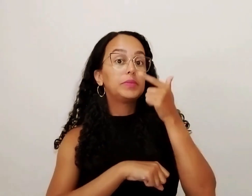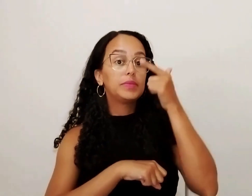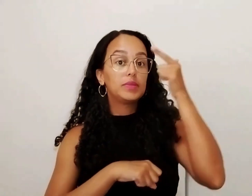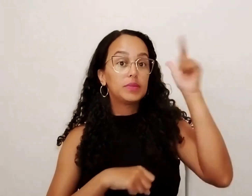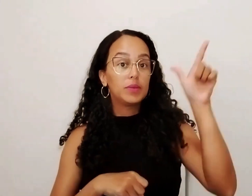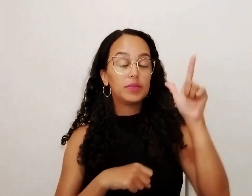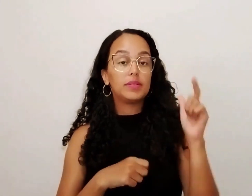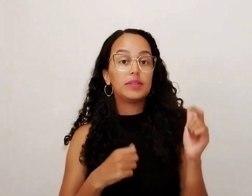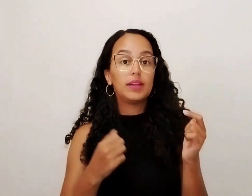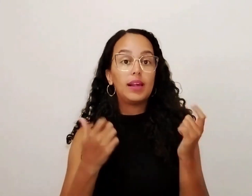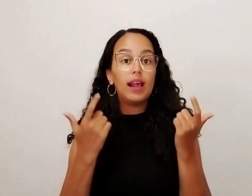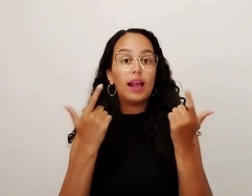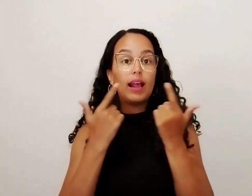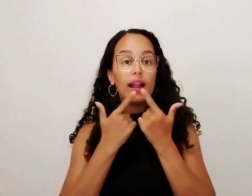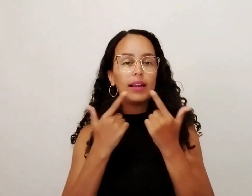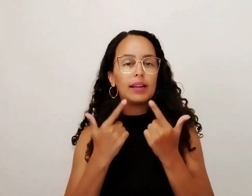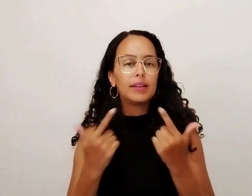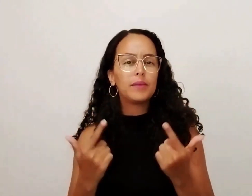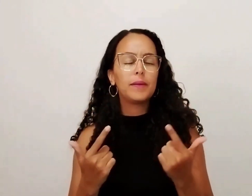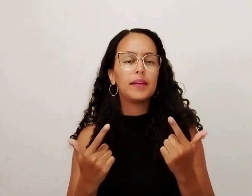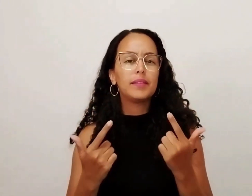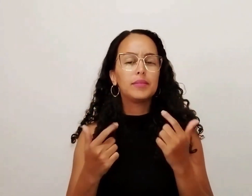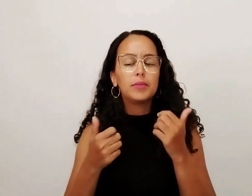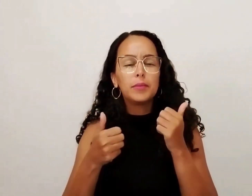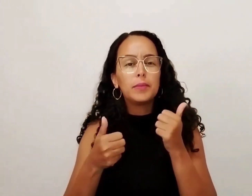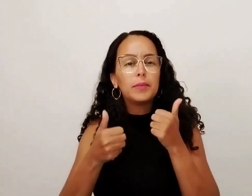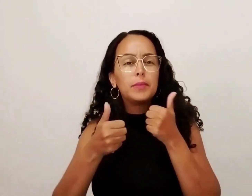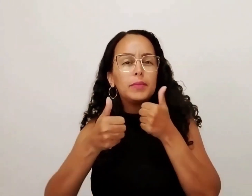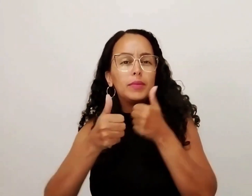Carta pras Icamiabas